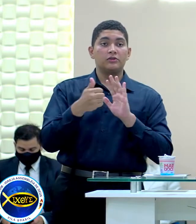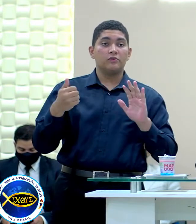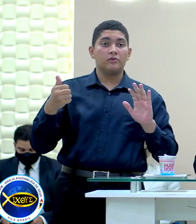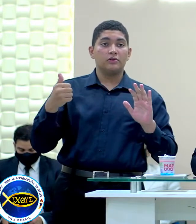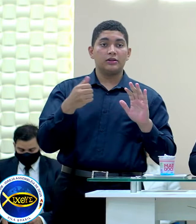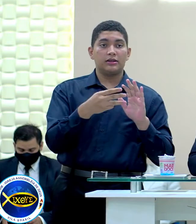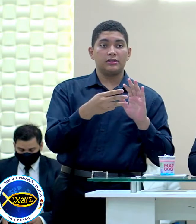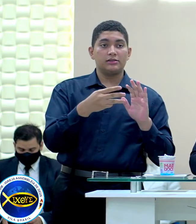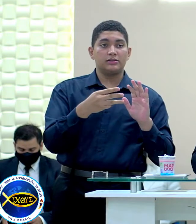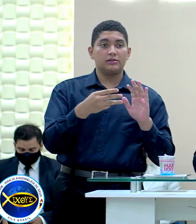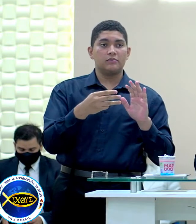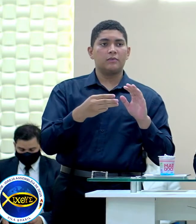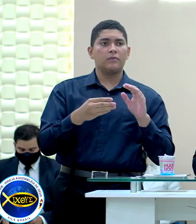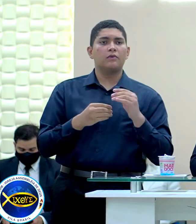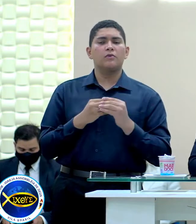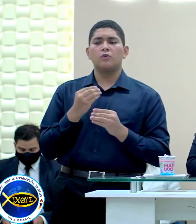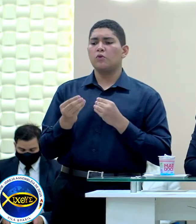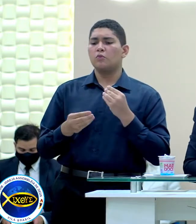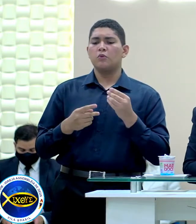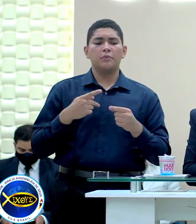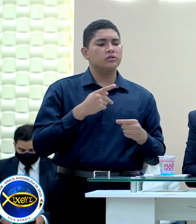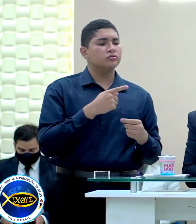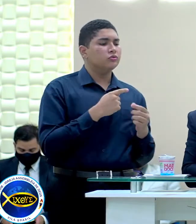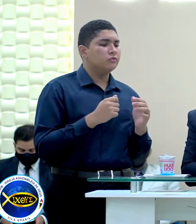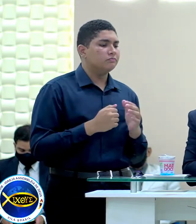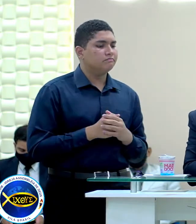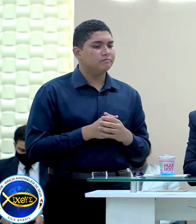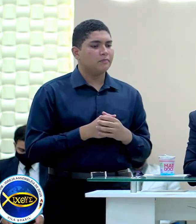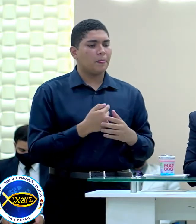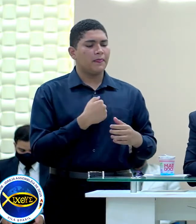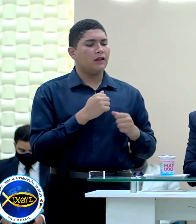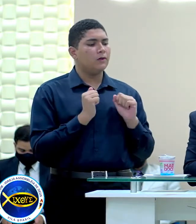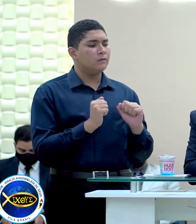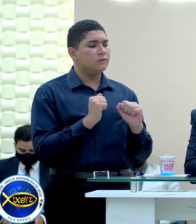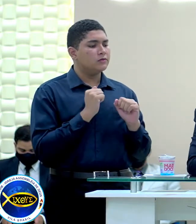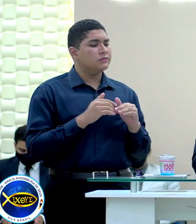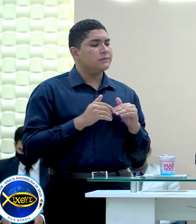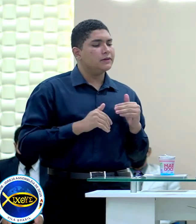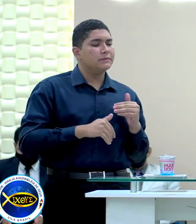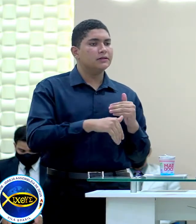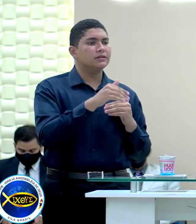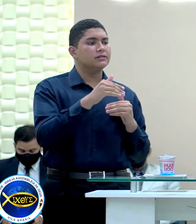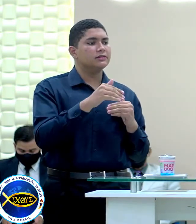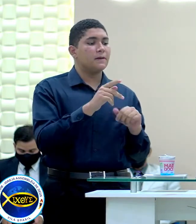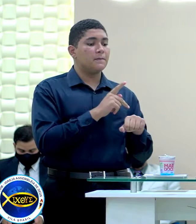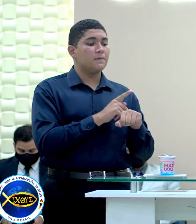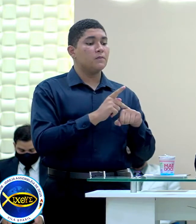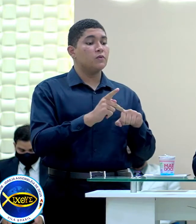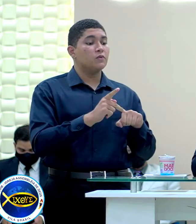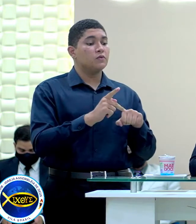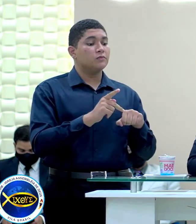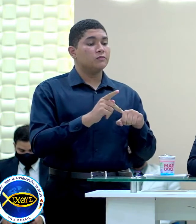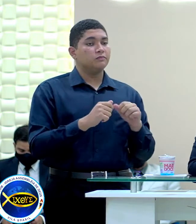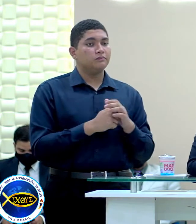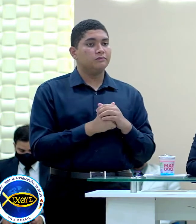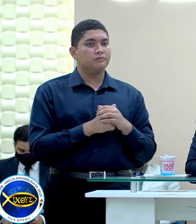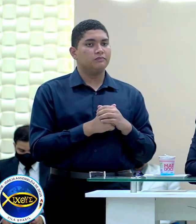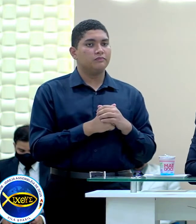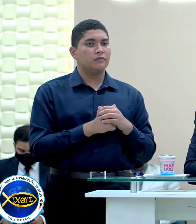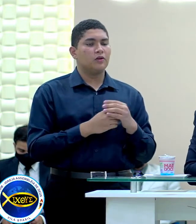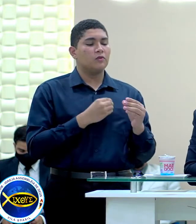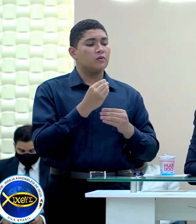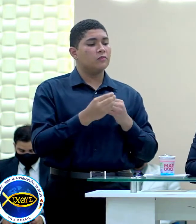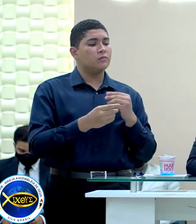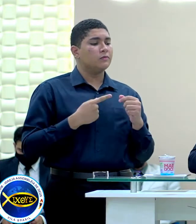13. Como, pastor, eu posso permanecer pura ou puro? Como,